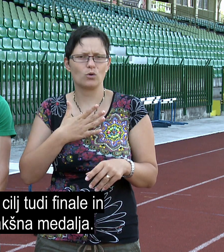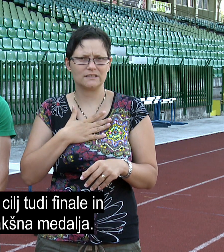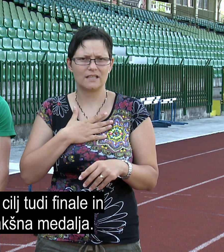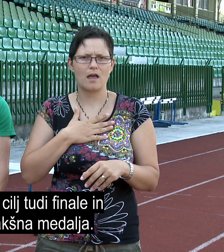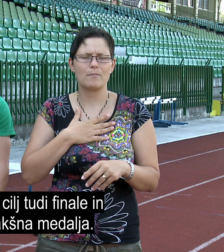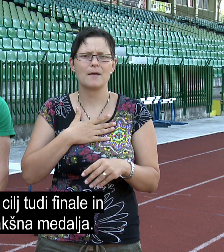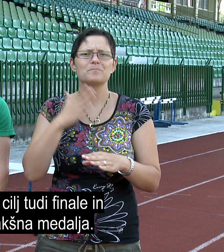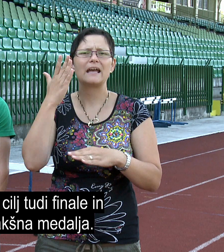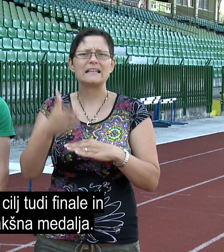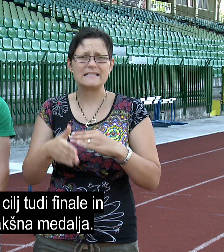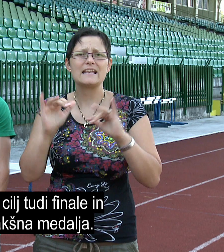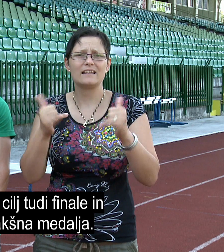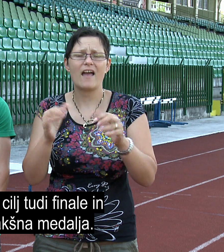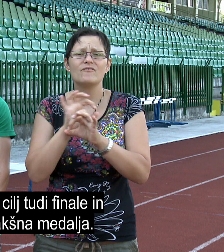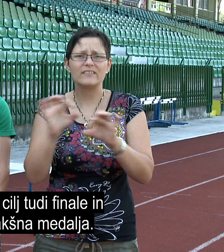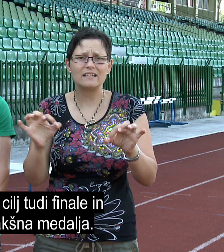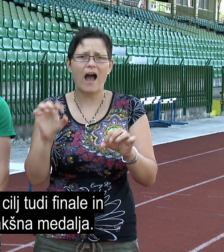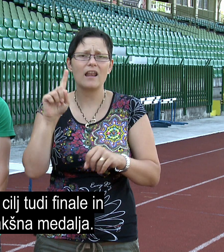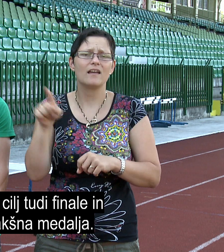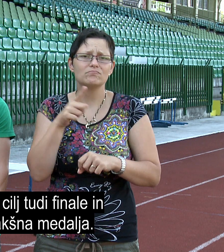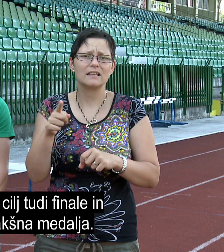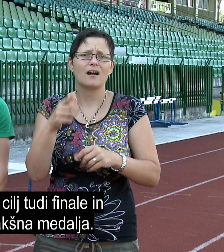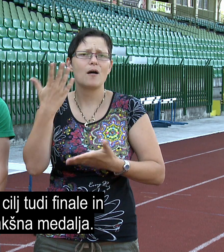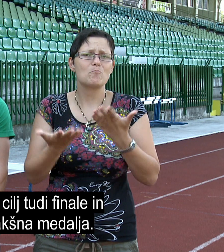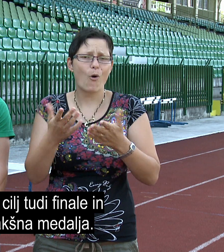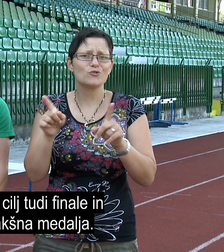je cilj tudi finale in mogoče kakšna medalja.